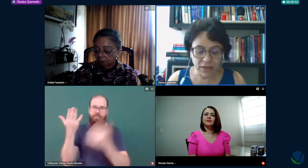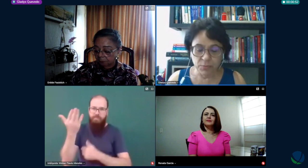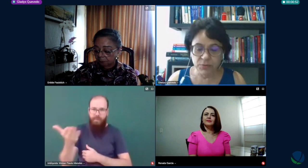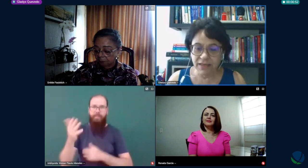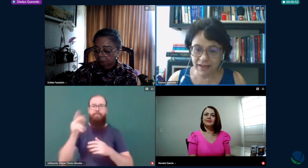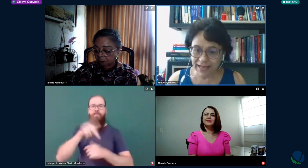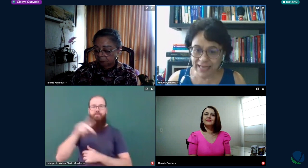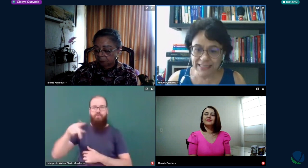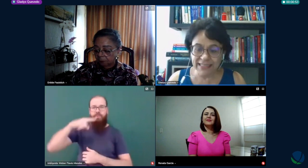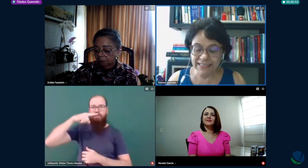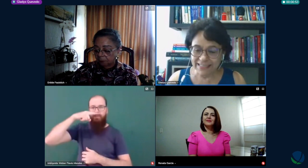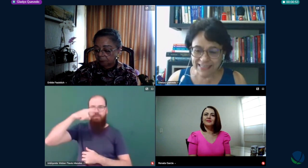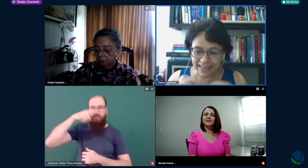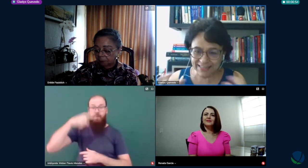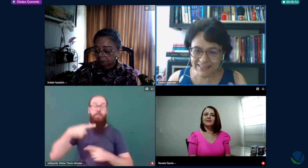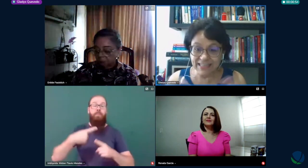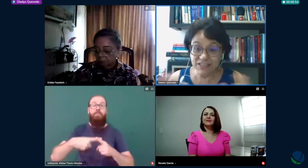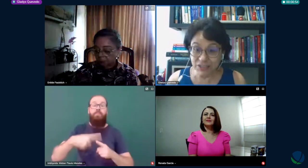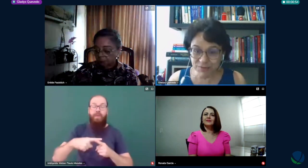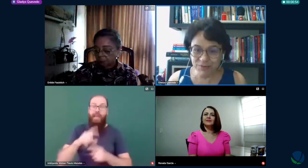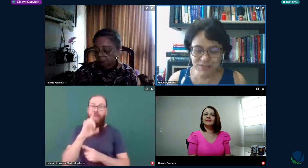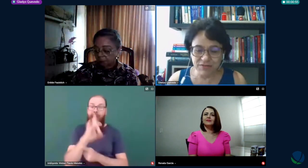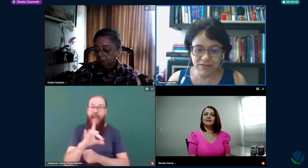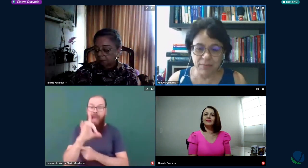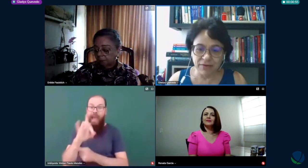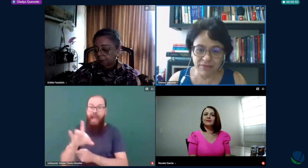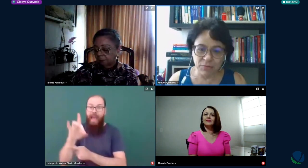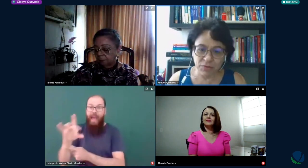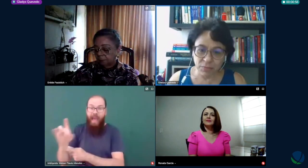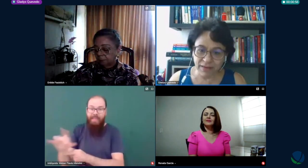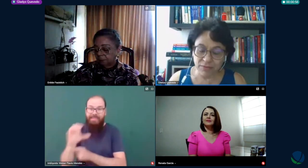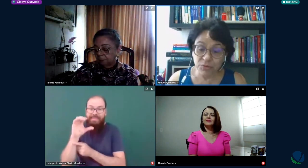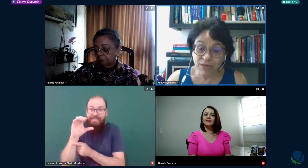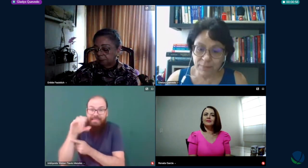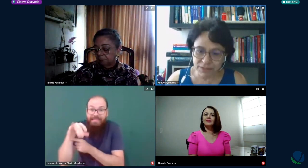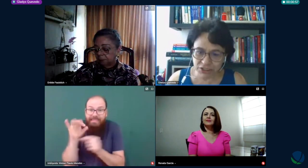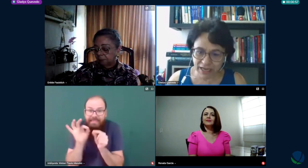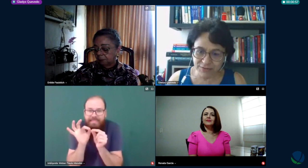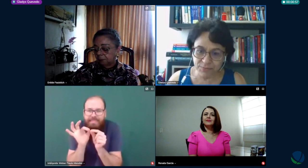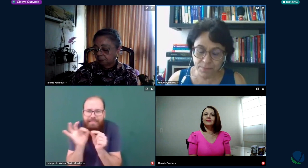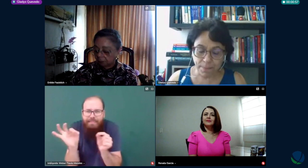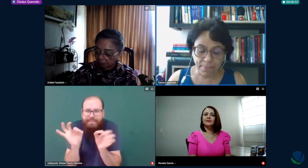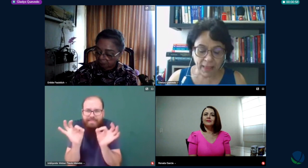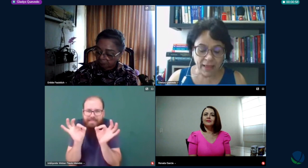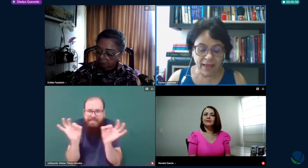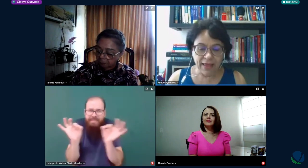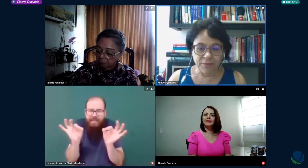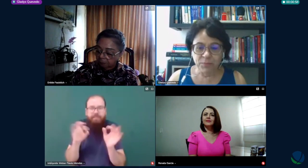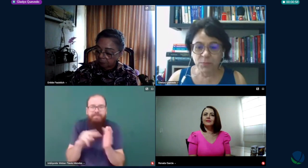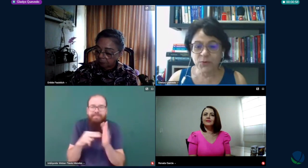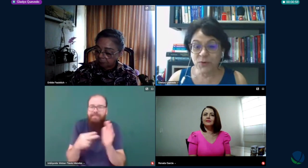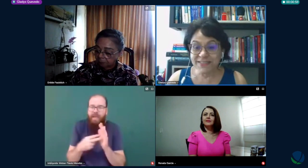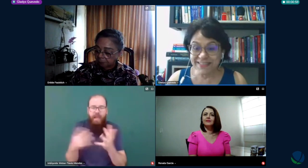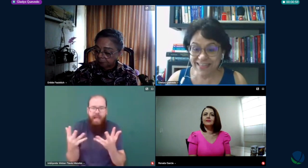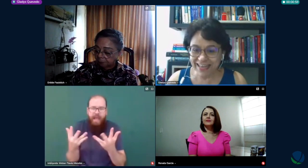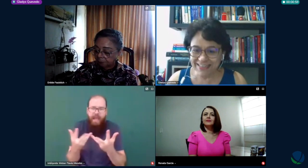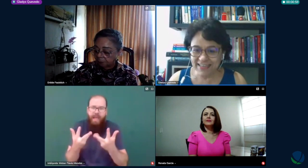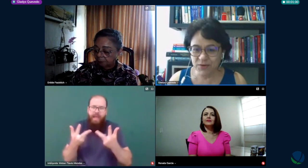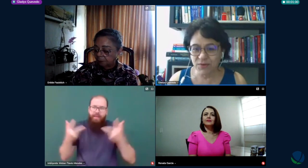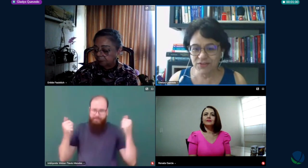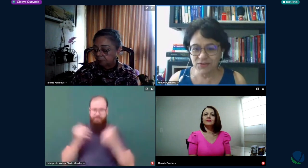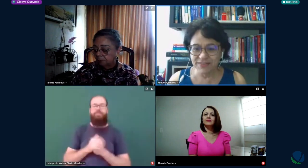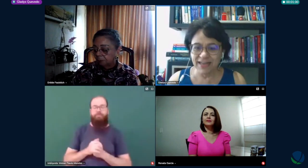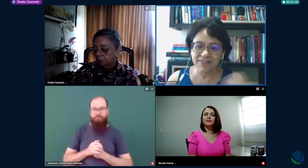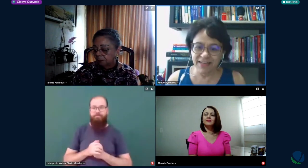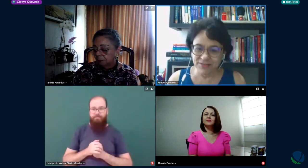Nilde, porque cada centímetro do seu trabalho está muito bem, muito caprichado. É, por